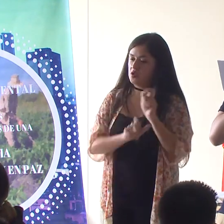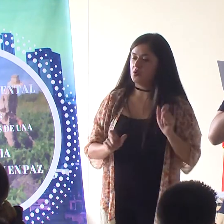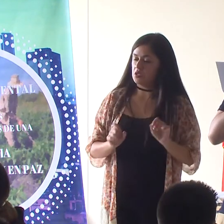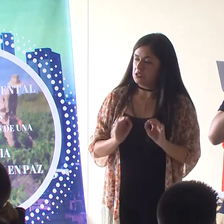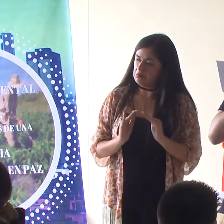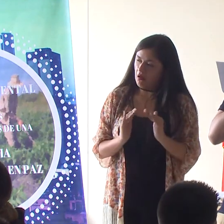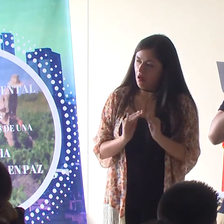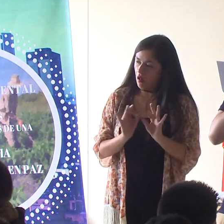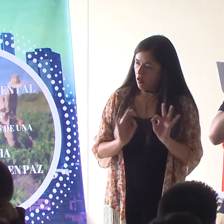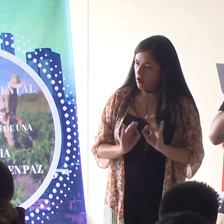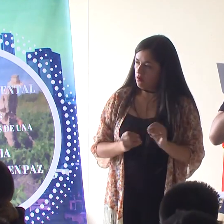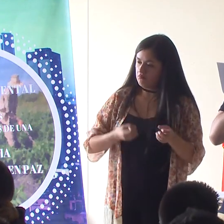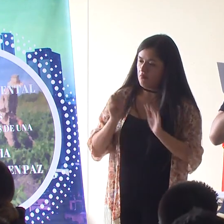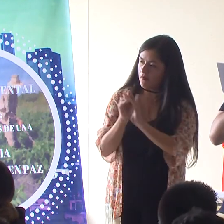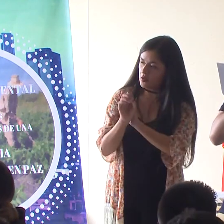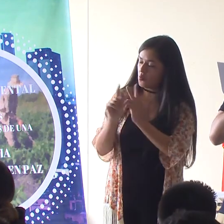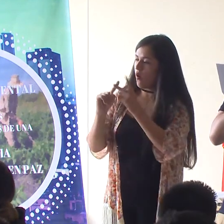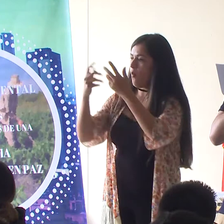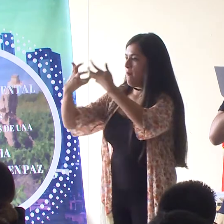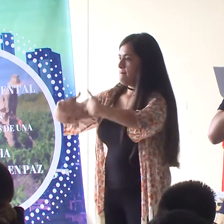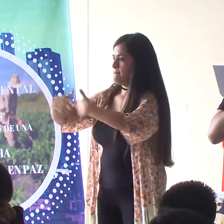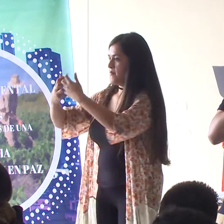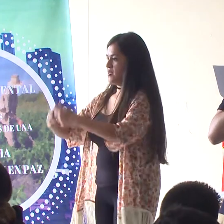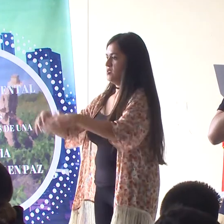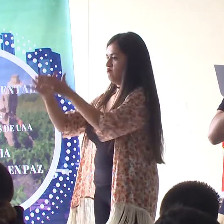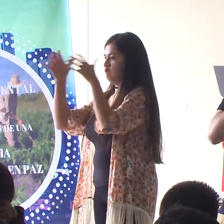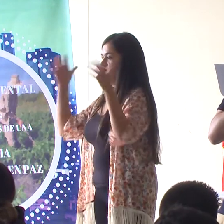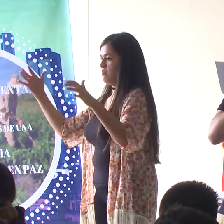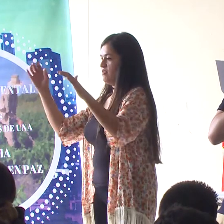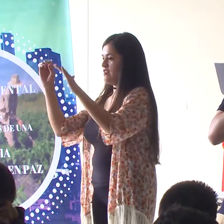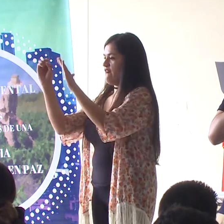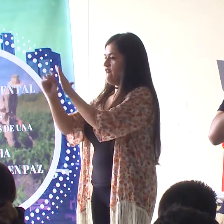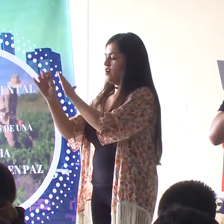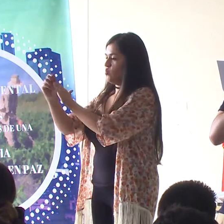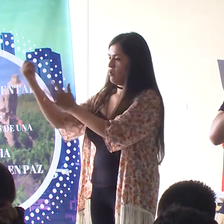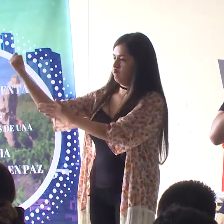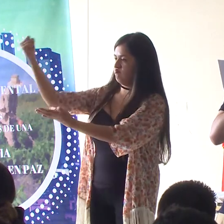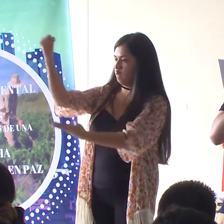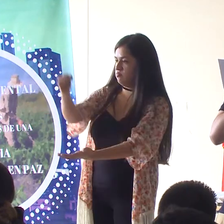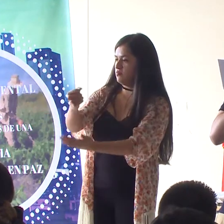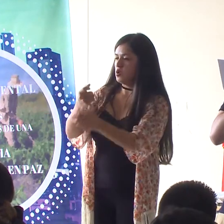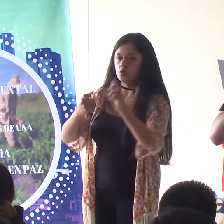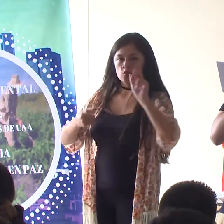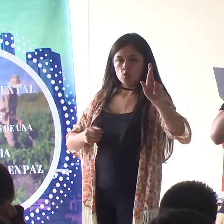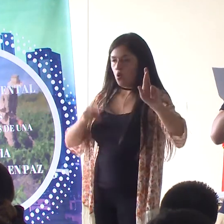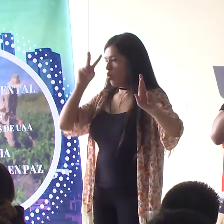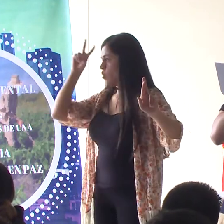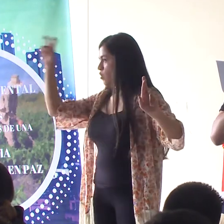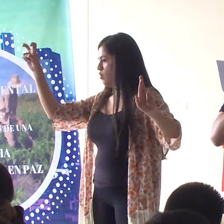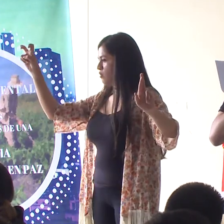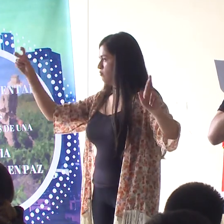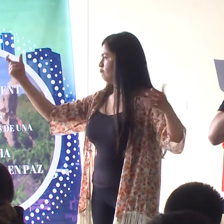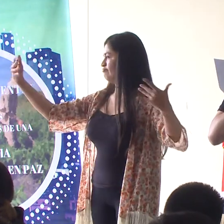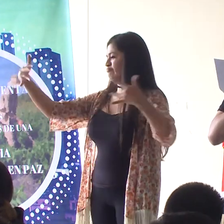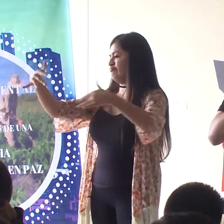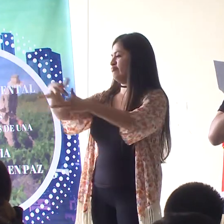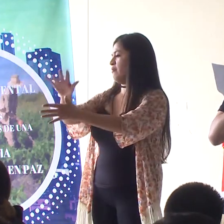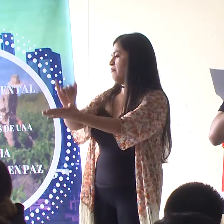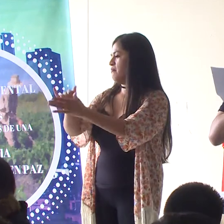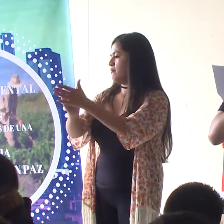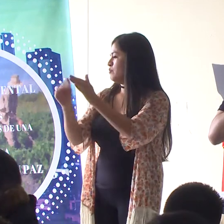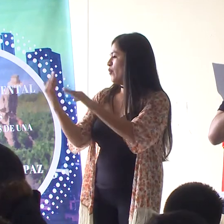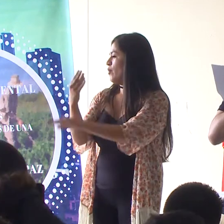de multinacionales y microempresas del sur y del norte que se conjugan en un solo desastre los